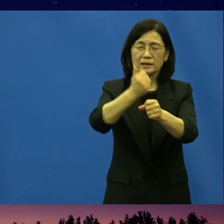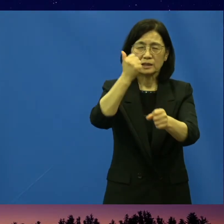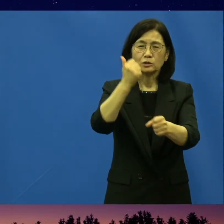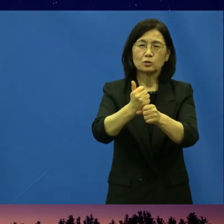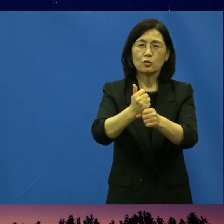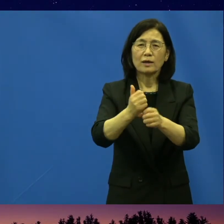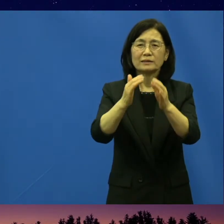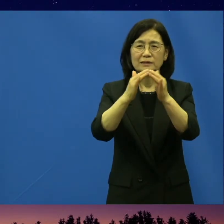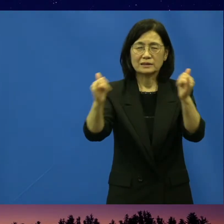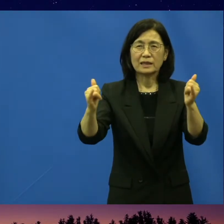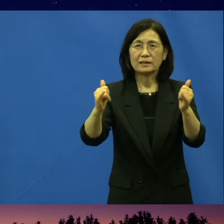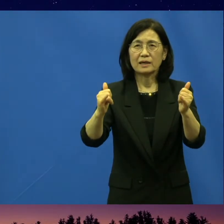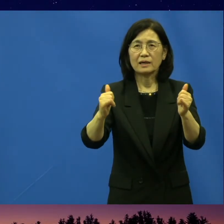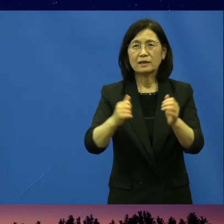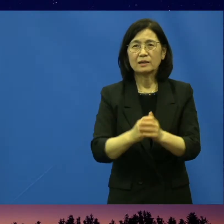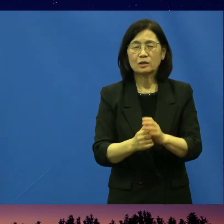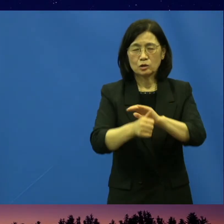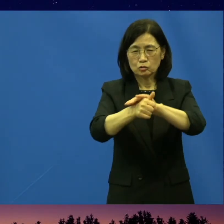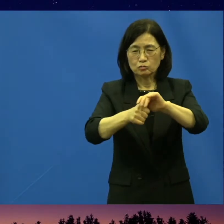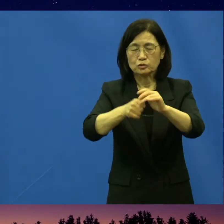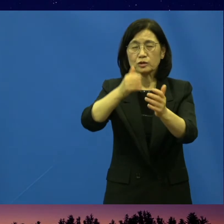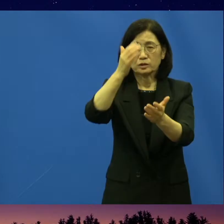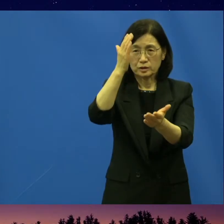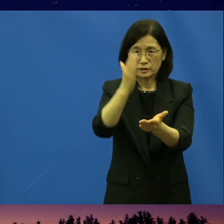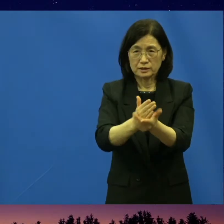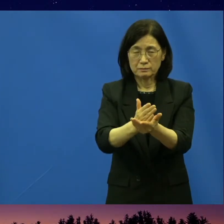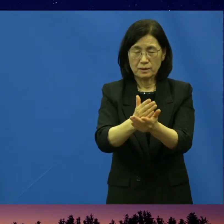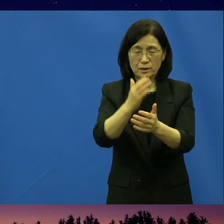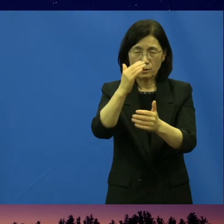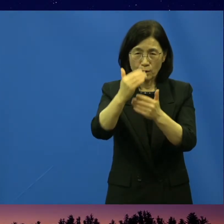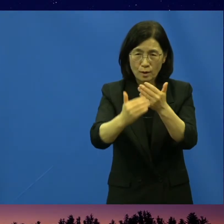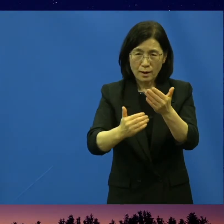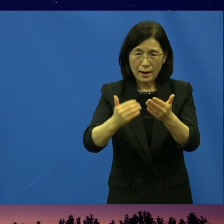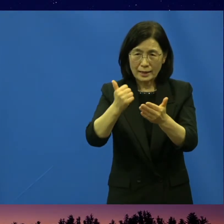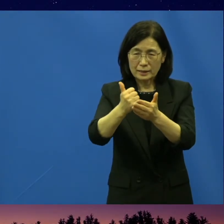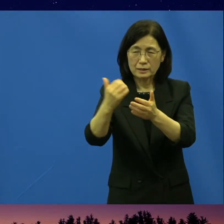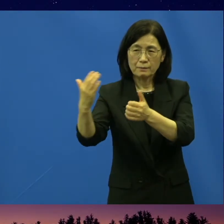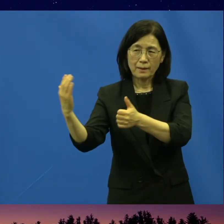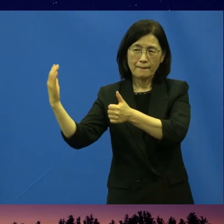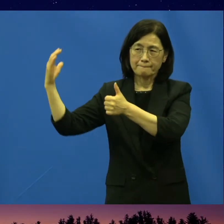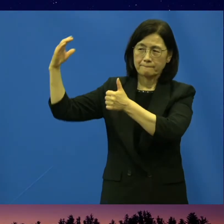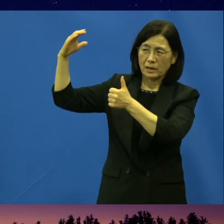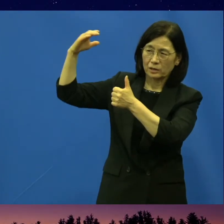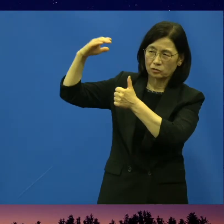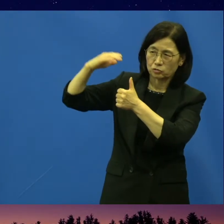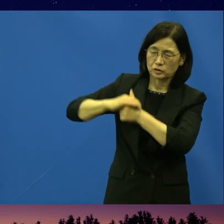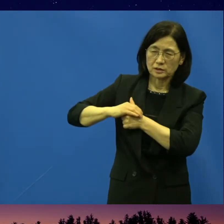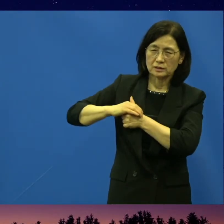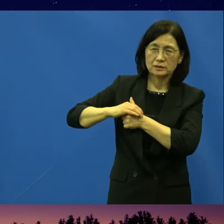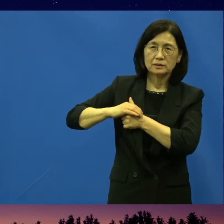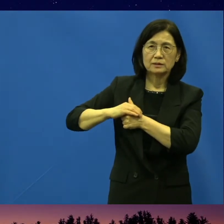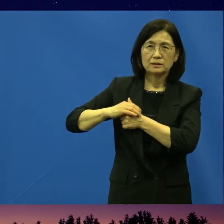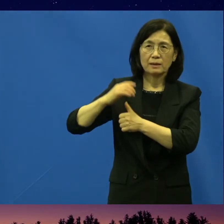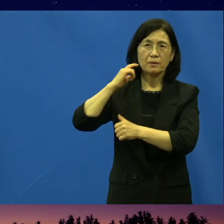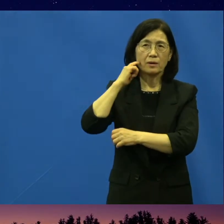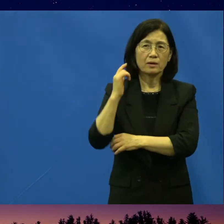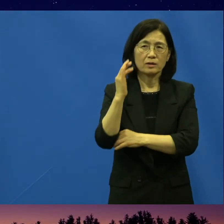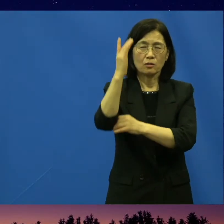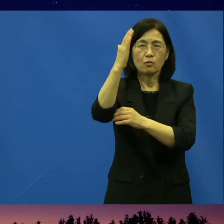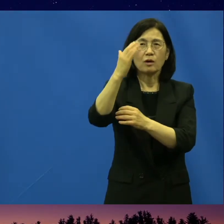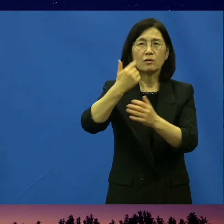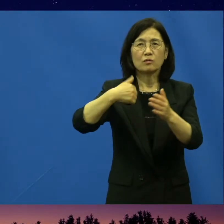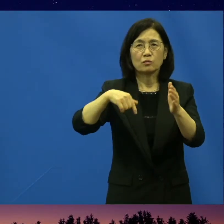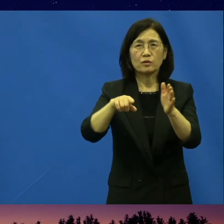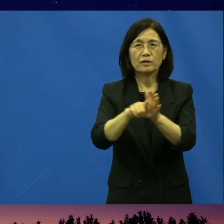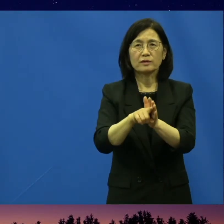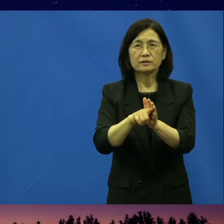믿음으로 움츠려 들지 마시고 하나님이 우리에게 맡기신 사명 그 영광을 위해서 주어진